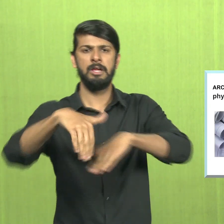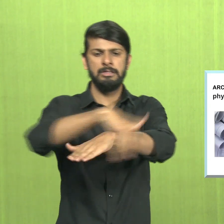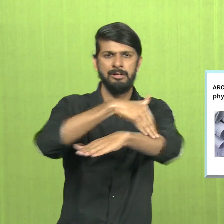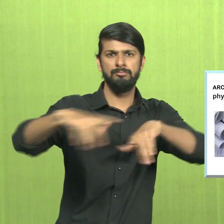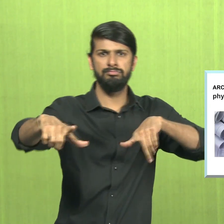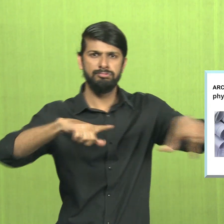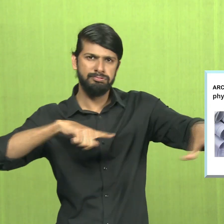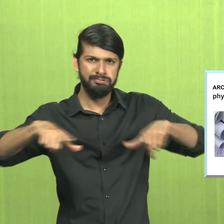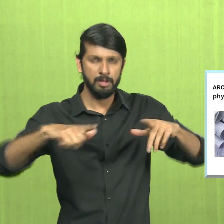आर्किटेक्चर